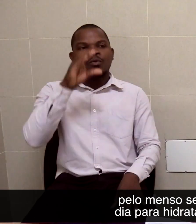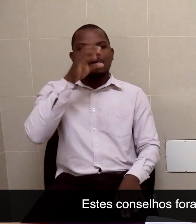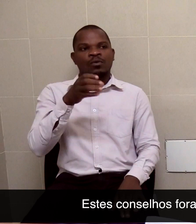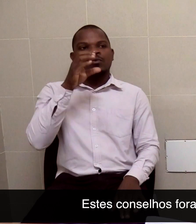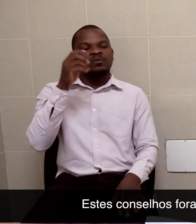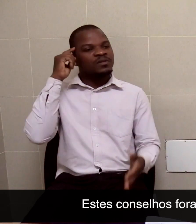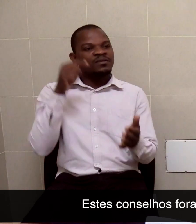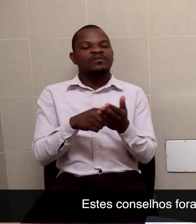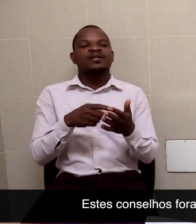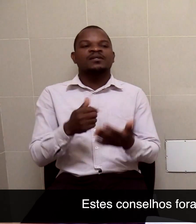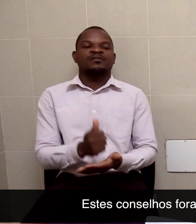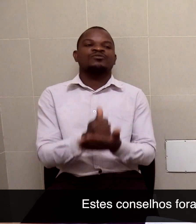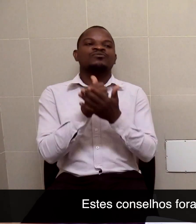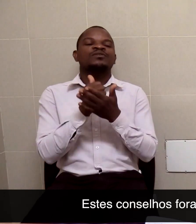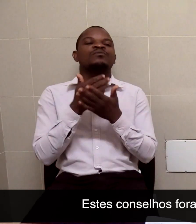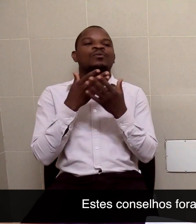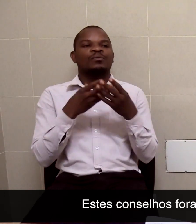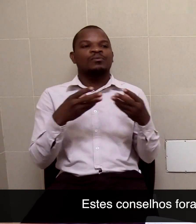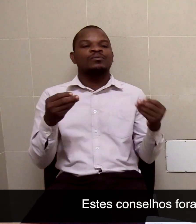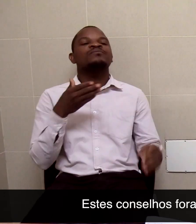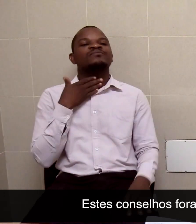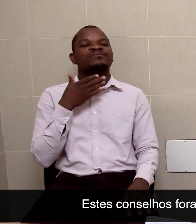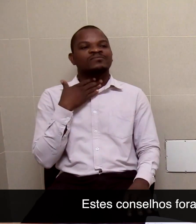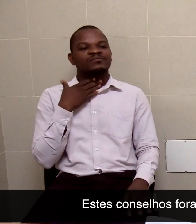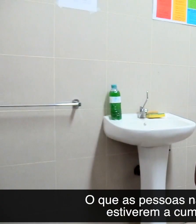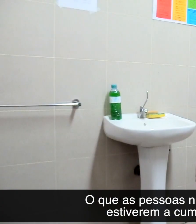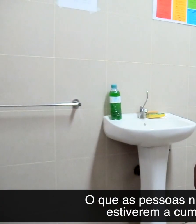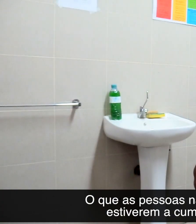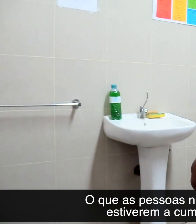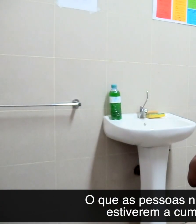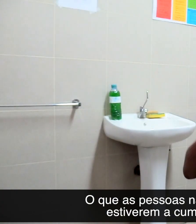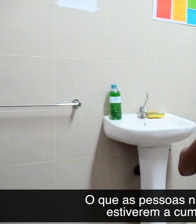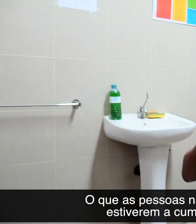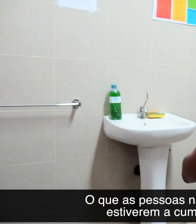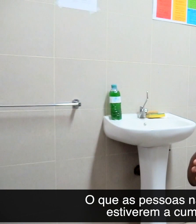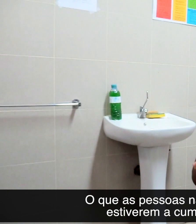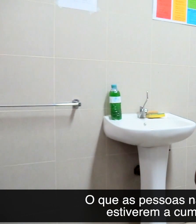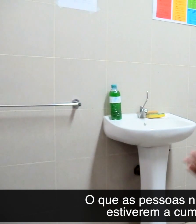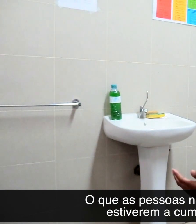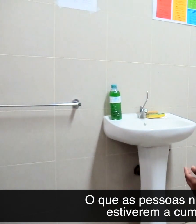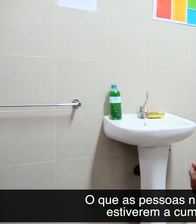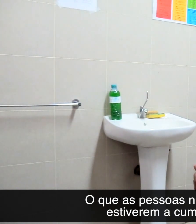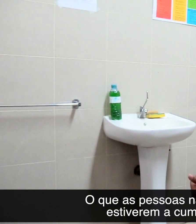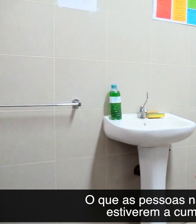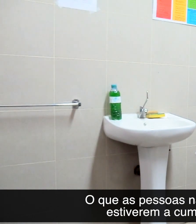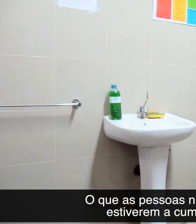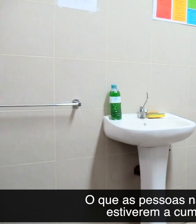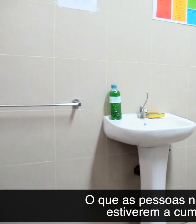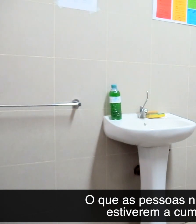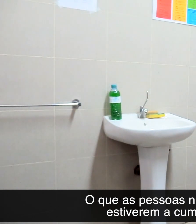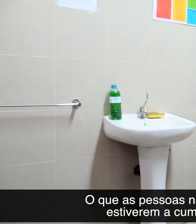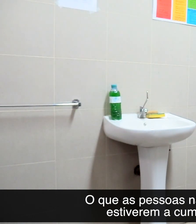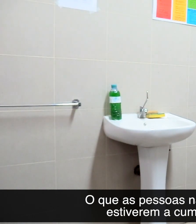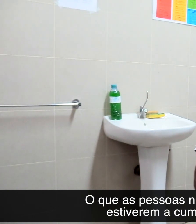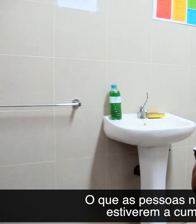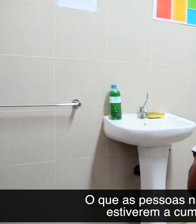vocais. Então, esses conselhos foram passados para os doentes. O que as pessoas não devem fazer enquanto estiverem a cumprir